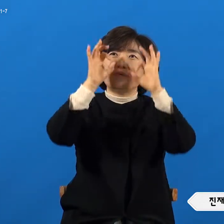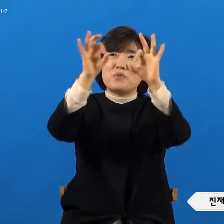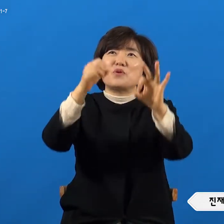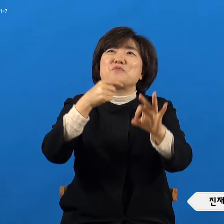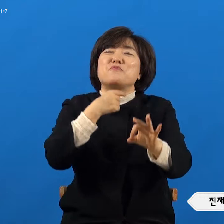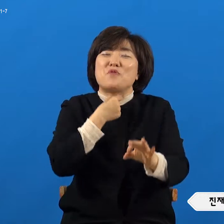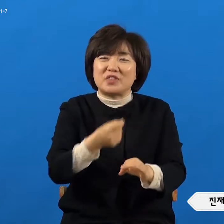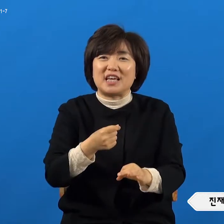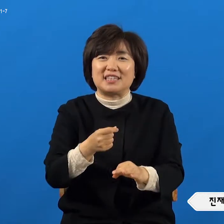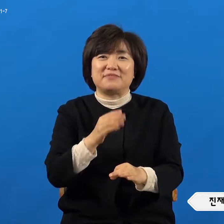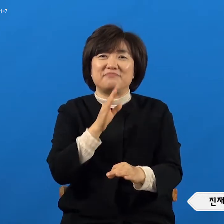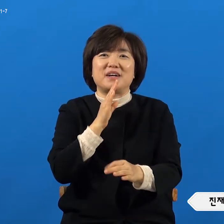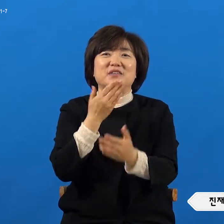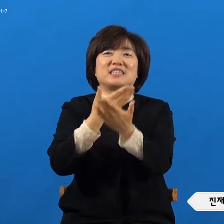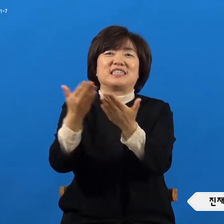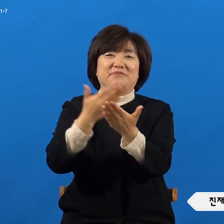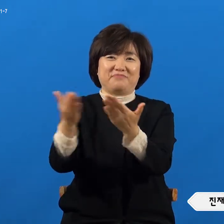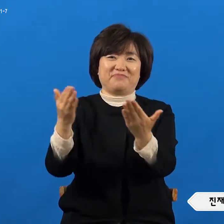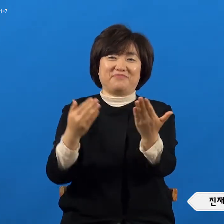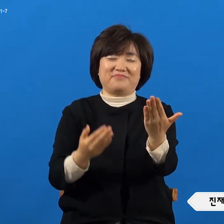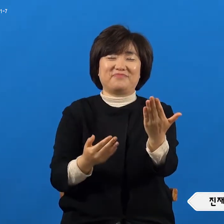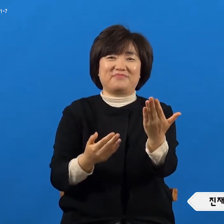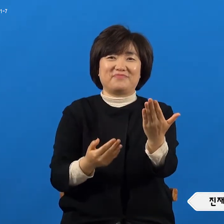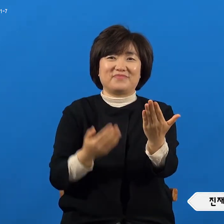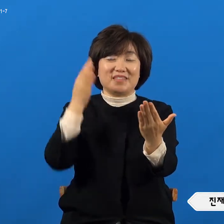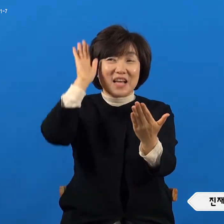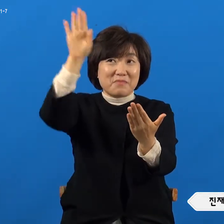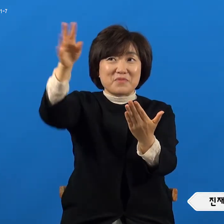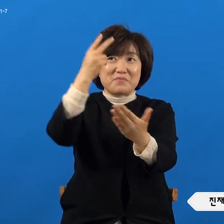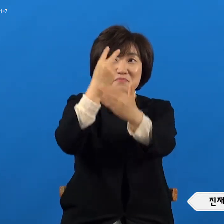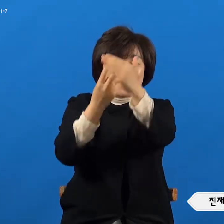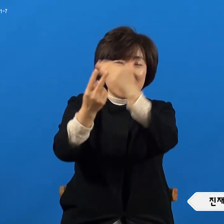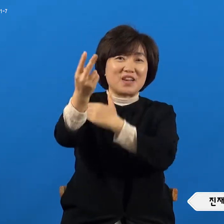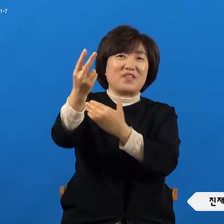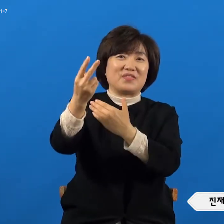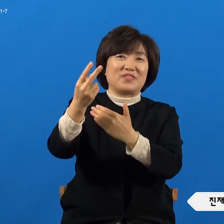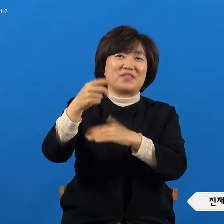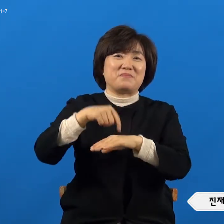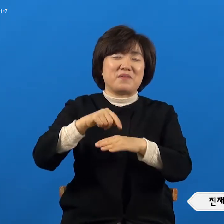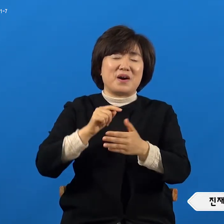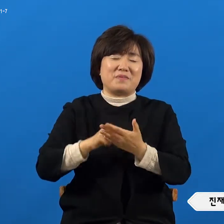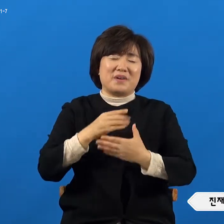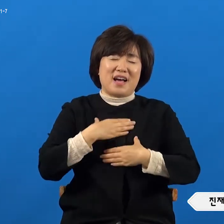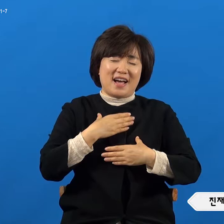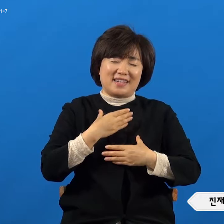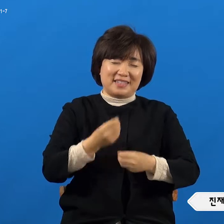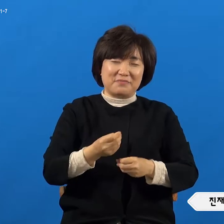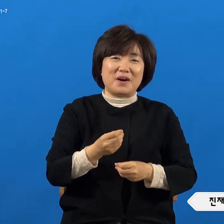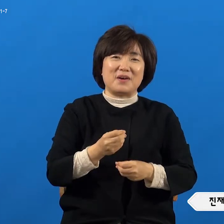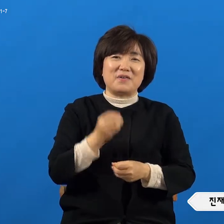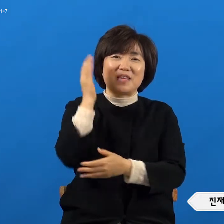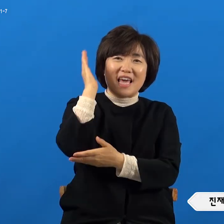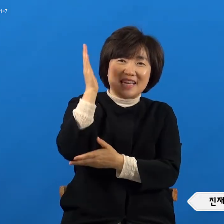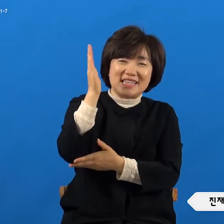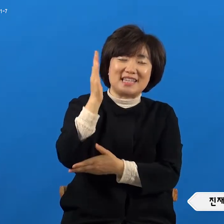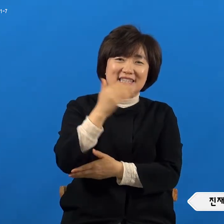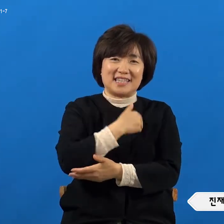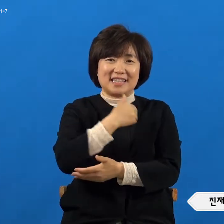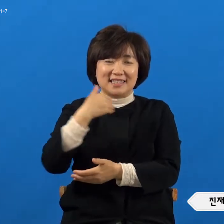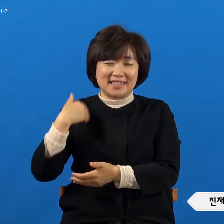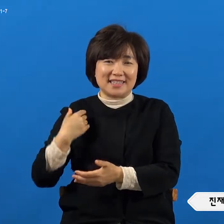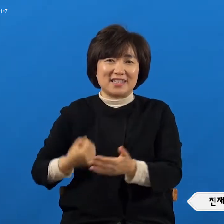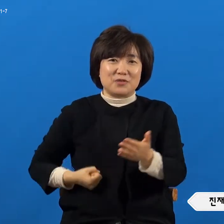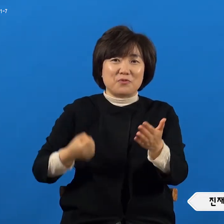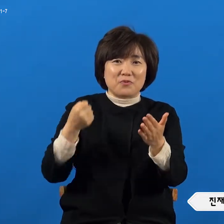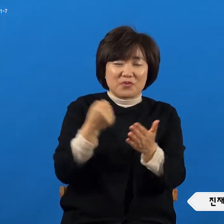바로 그 그림이었어 라고 마음에 안심하고 이야기할 수 있고 자신 있게 용기를 낼